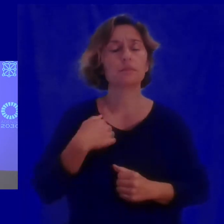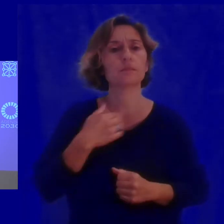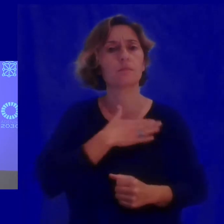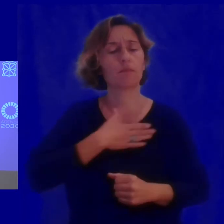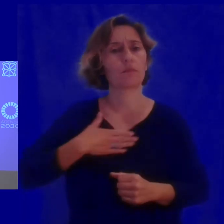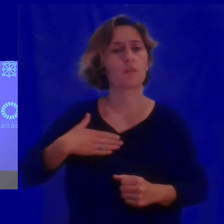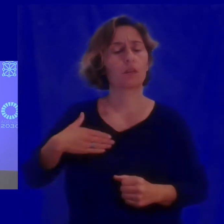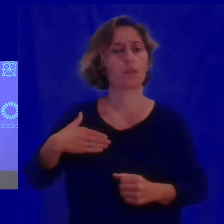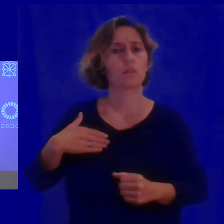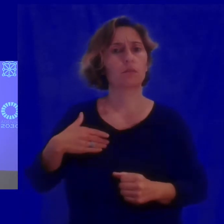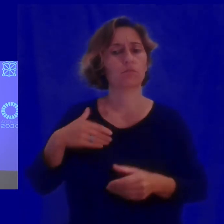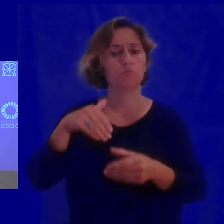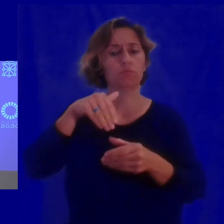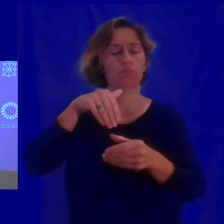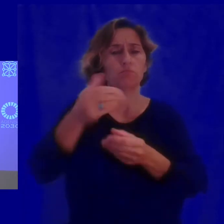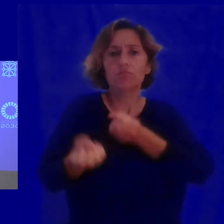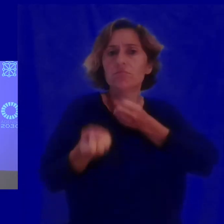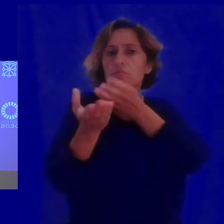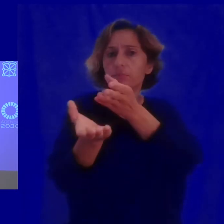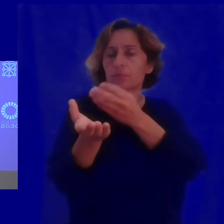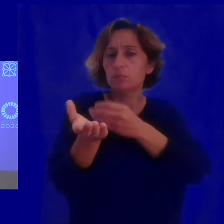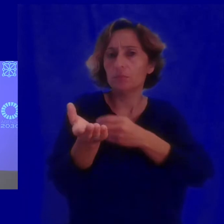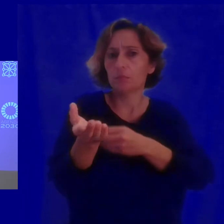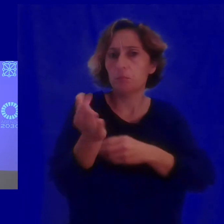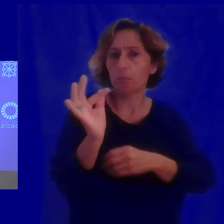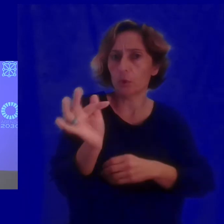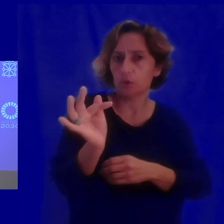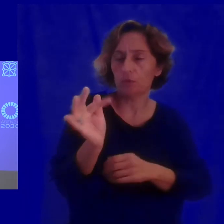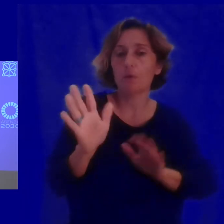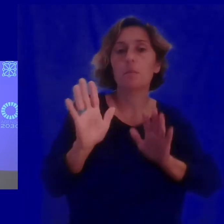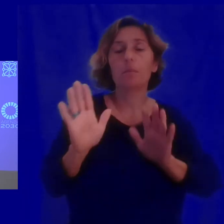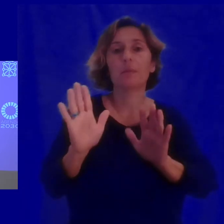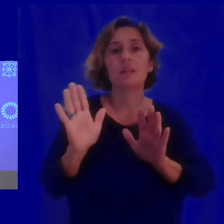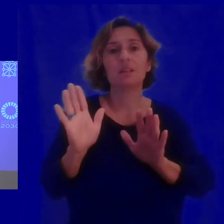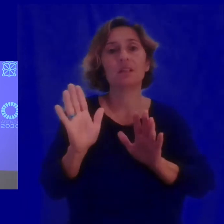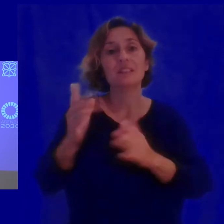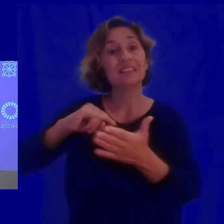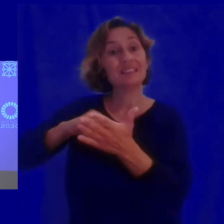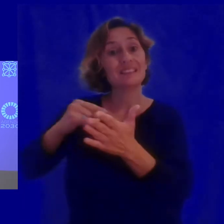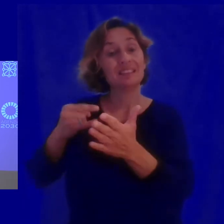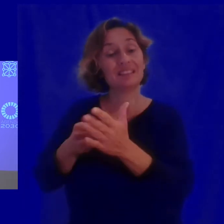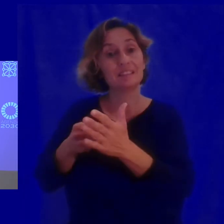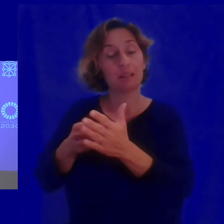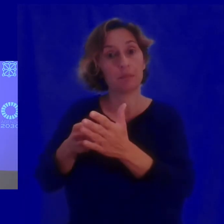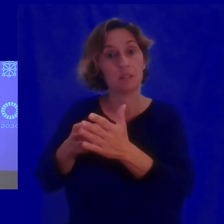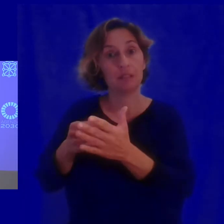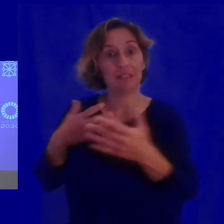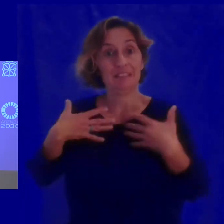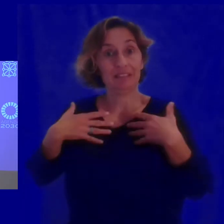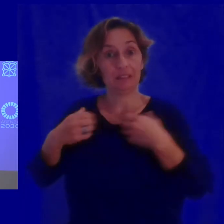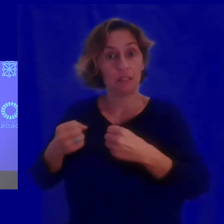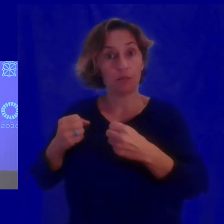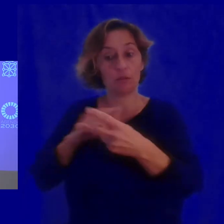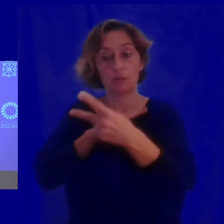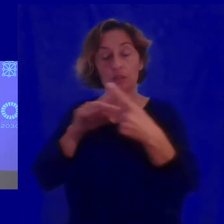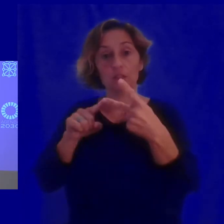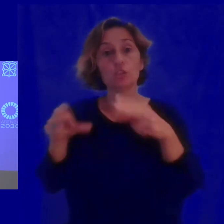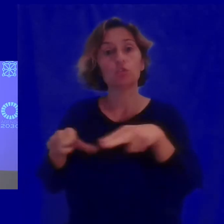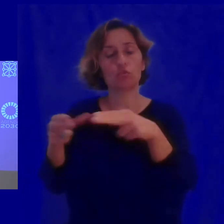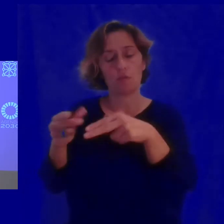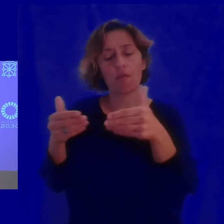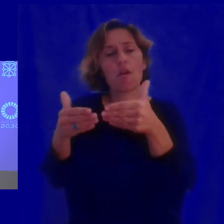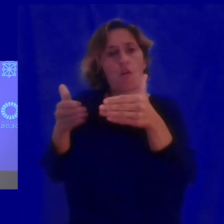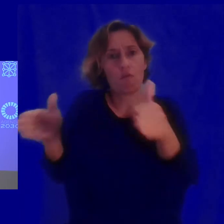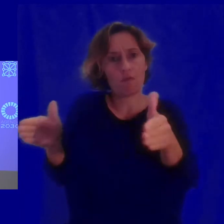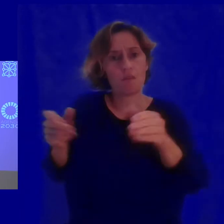de contenido optimismo y resaltar, por un lado, la confianza en el sistema sanitario y también en la sociedad, porque